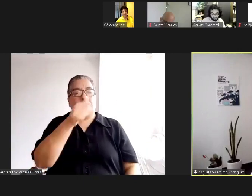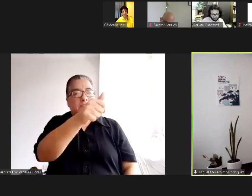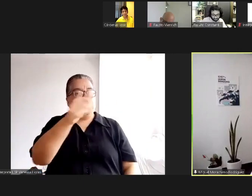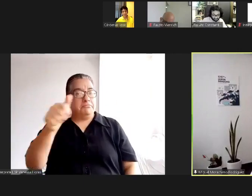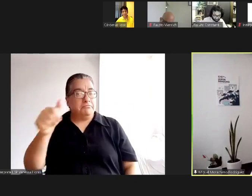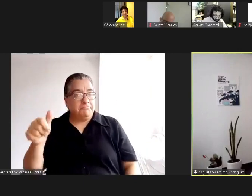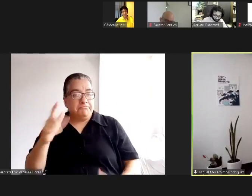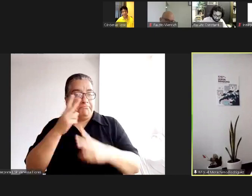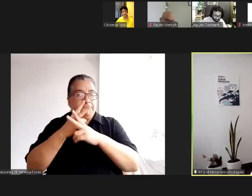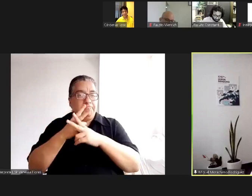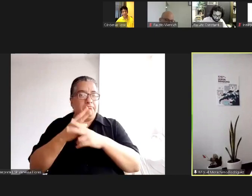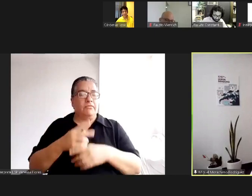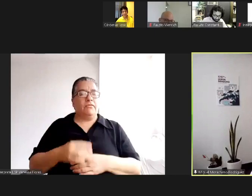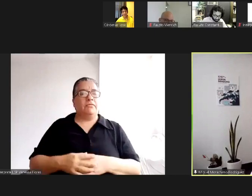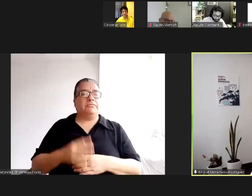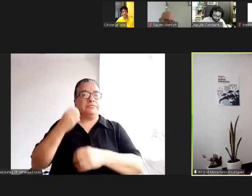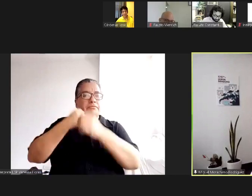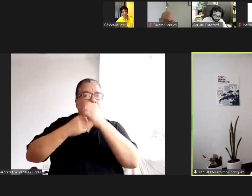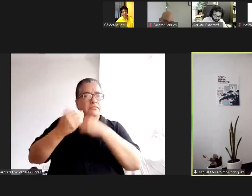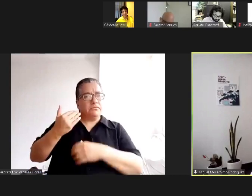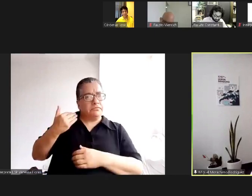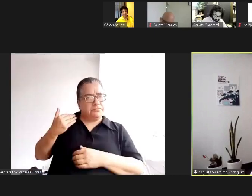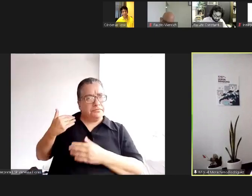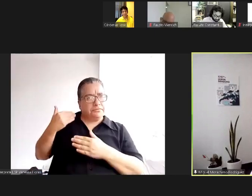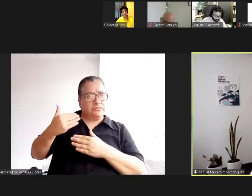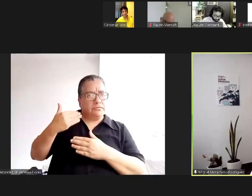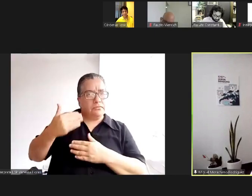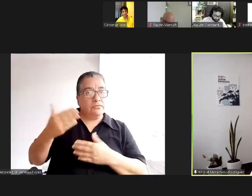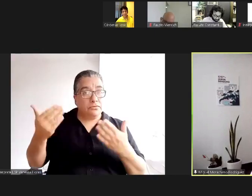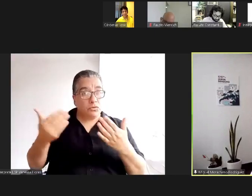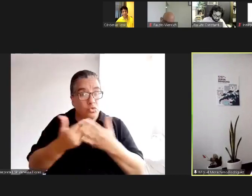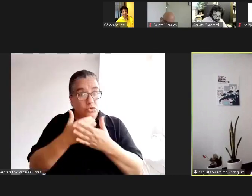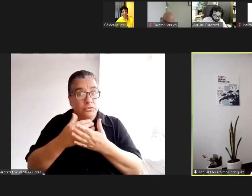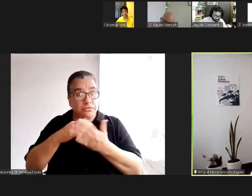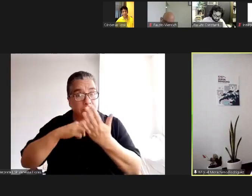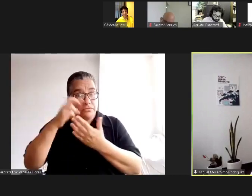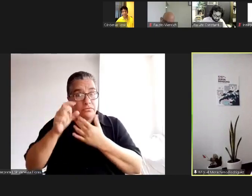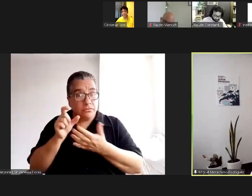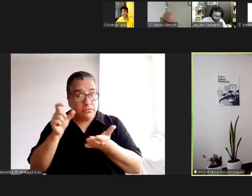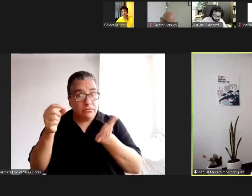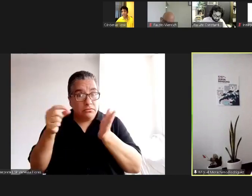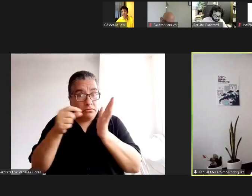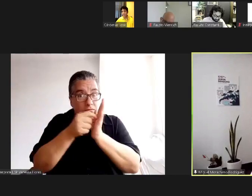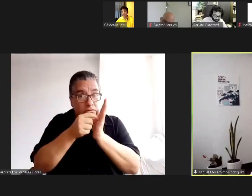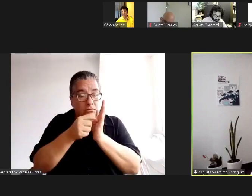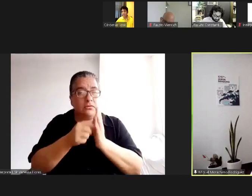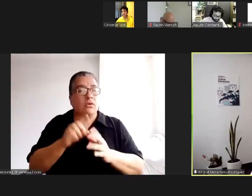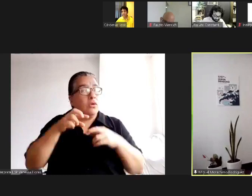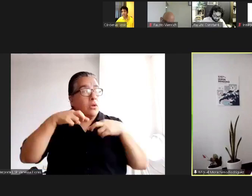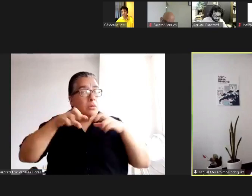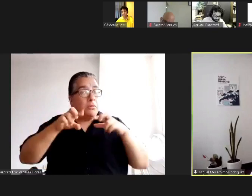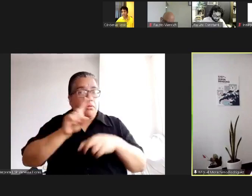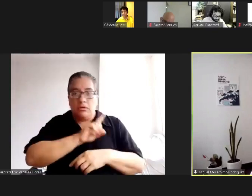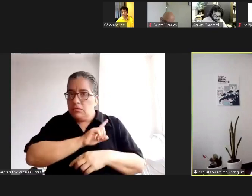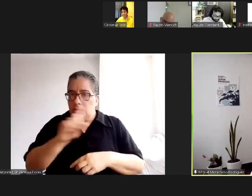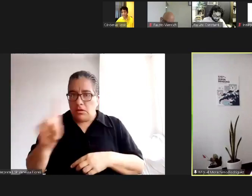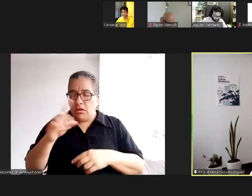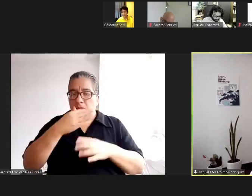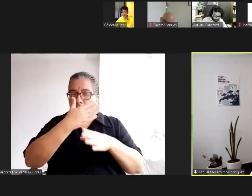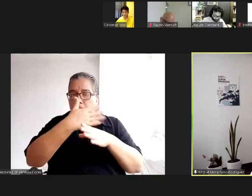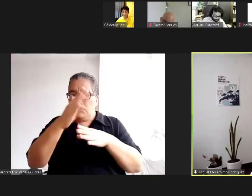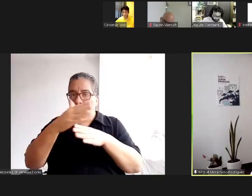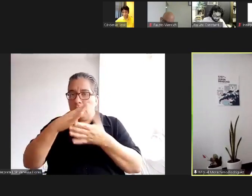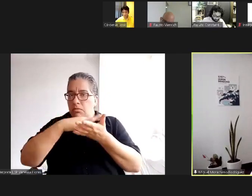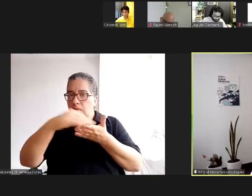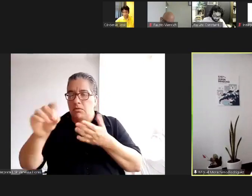los años más recientes, muchos de estos software, cuando no está permitida su copia, su distribución, etcétera, tienen